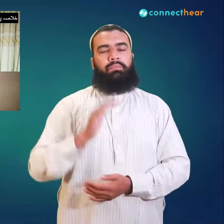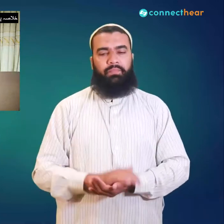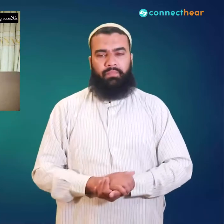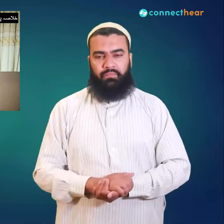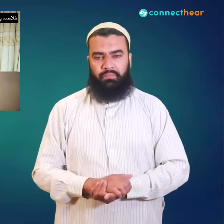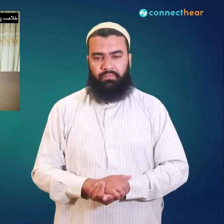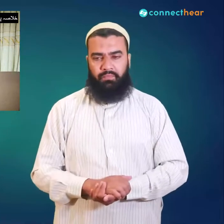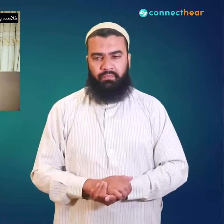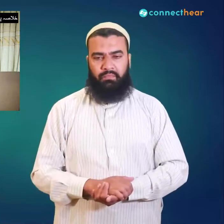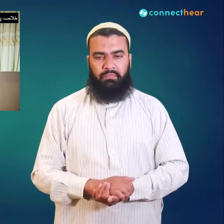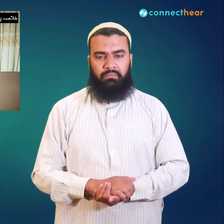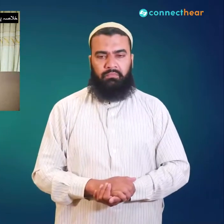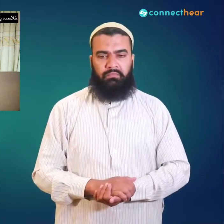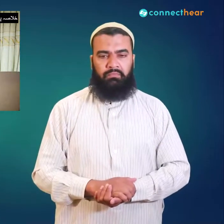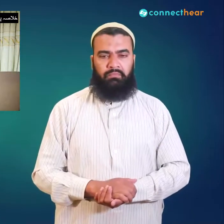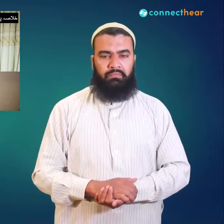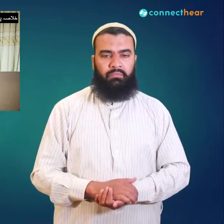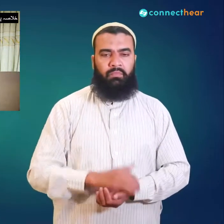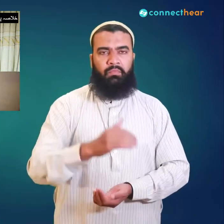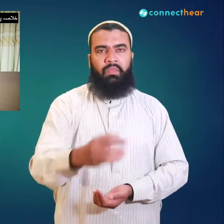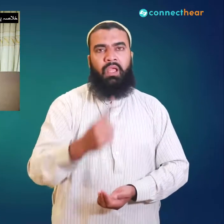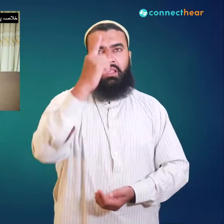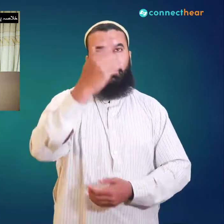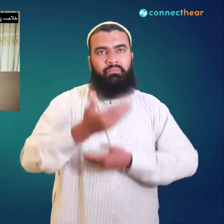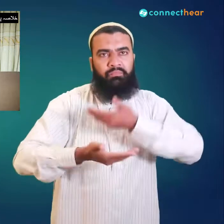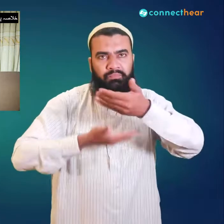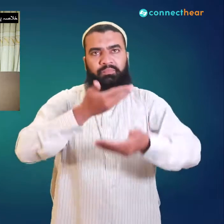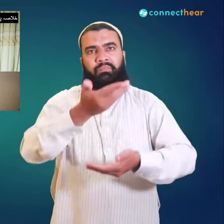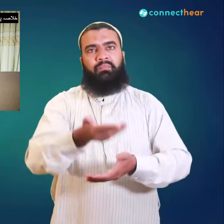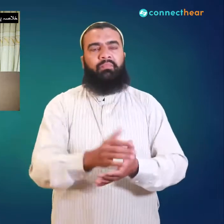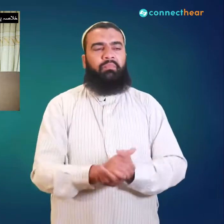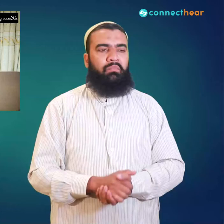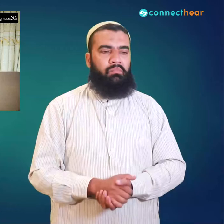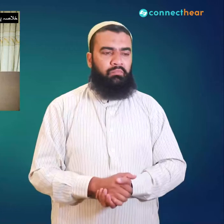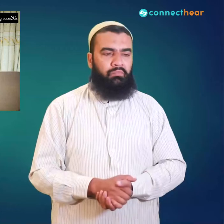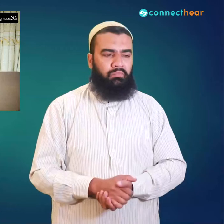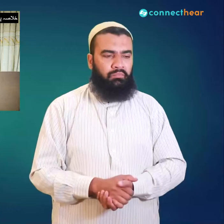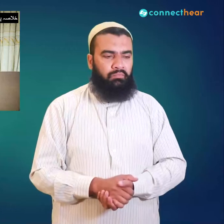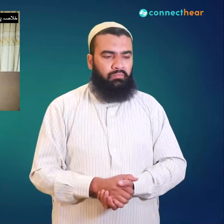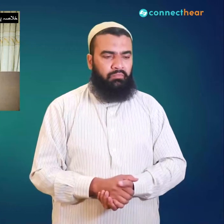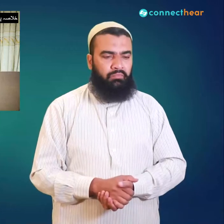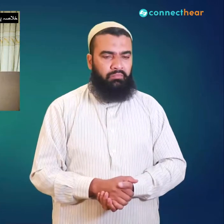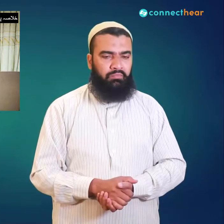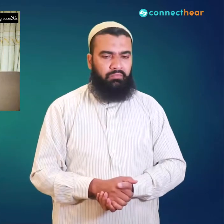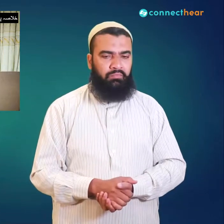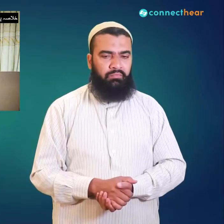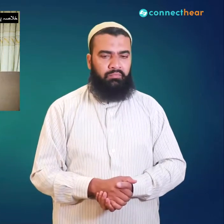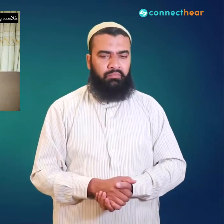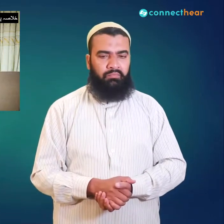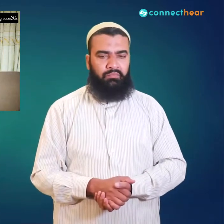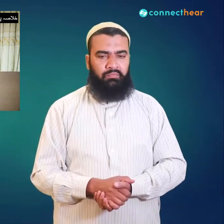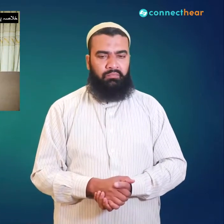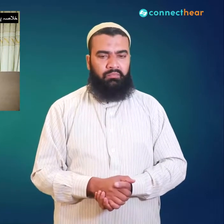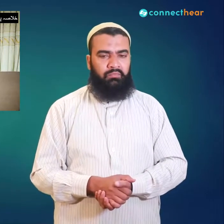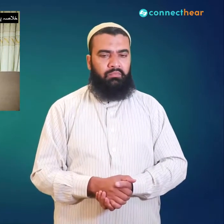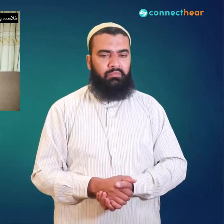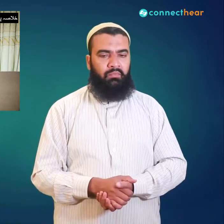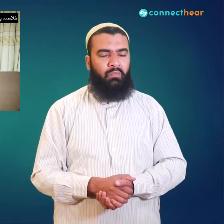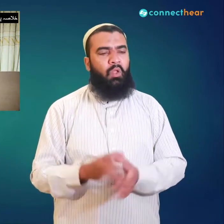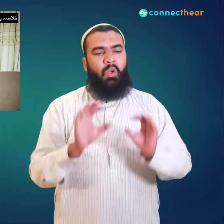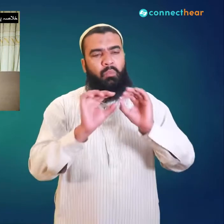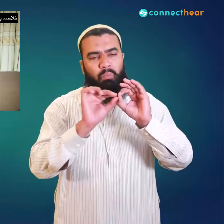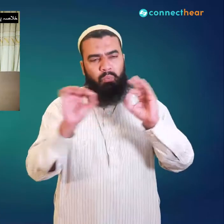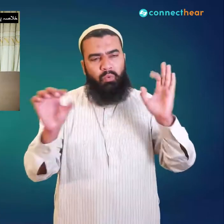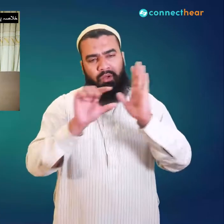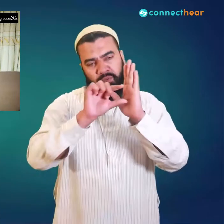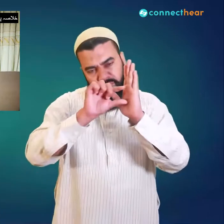رکوع نمبر 14، آیت نمبر 60، انما الصدقات للفقراء۔ پوری آیت مبارکہ